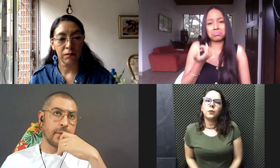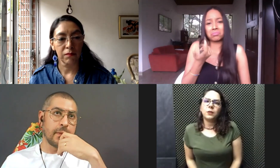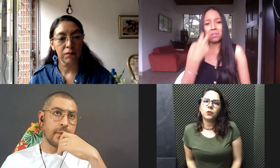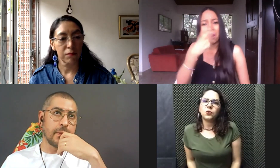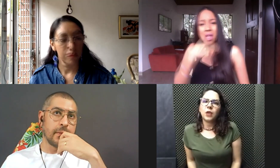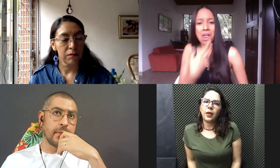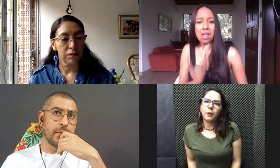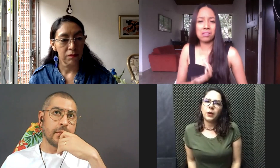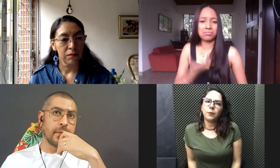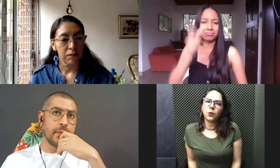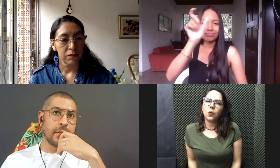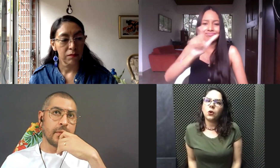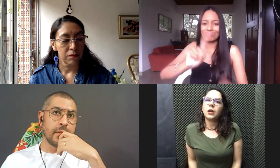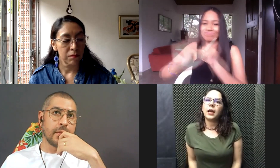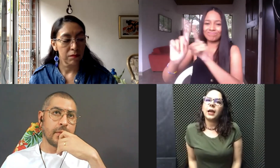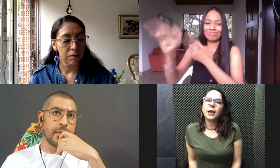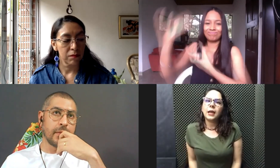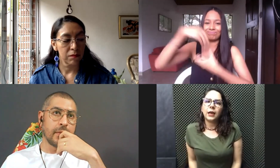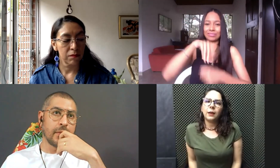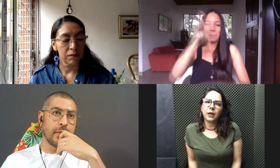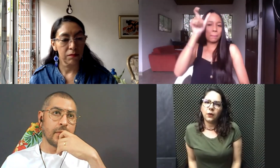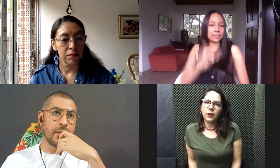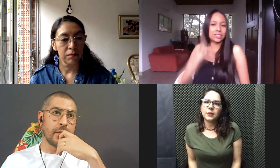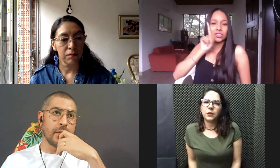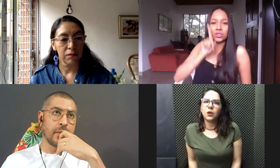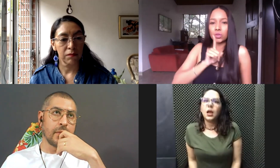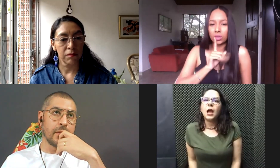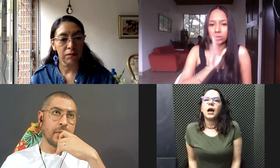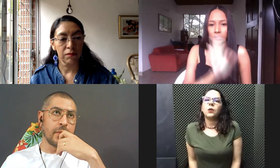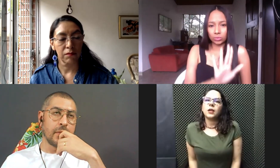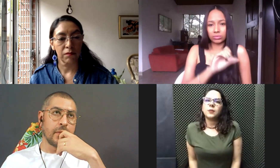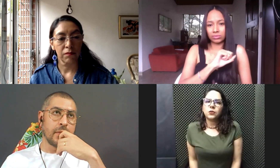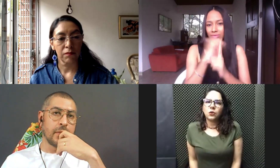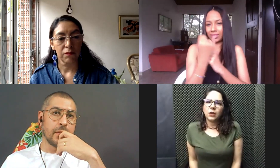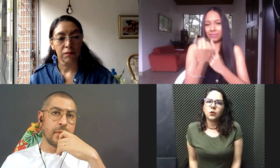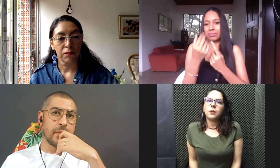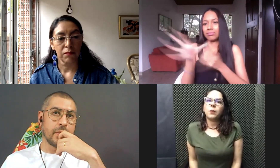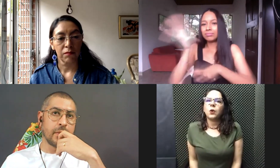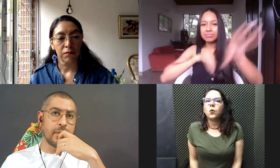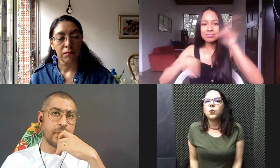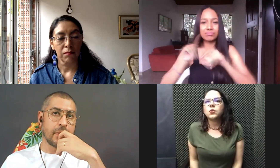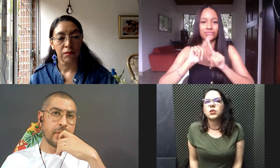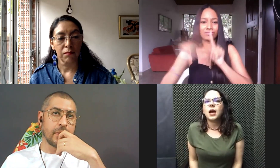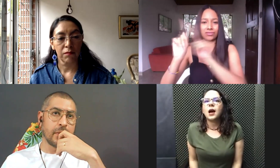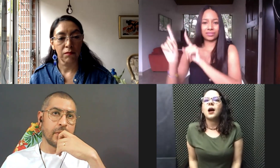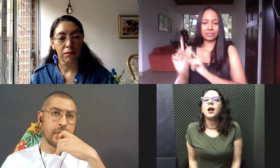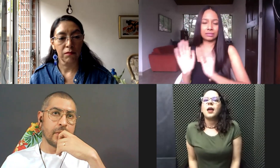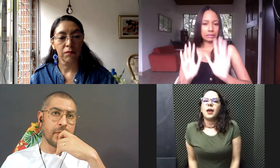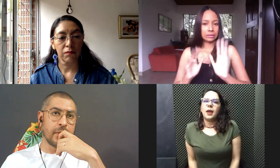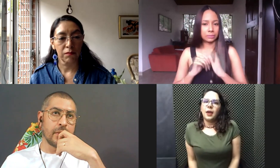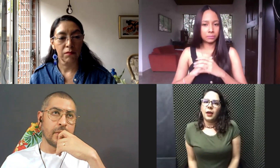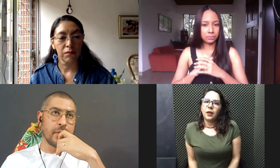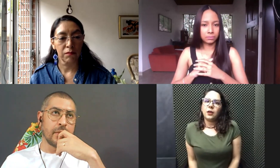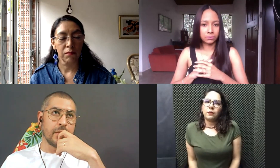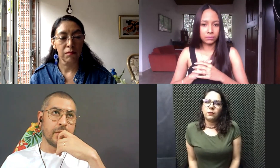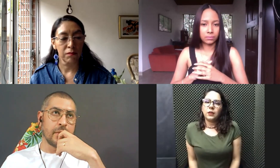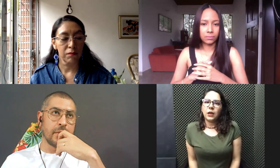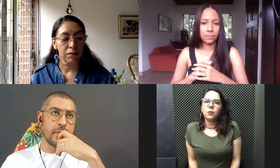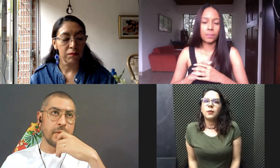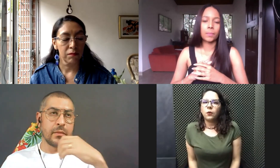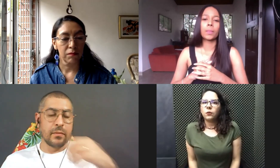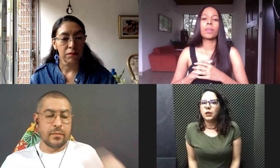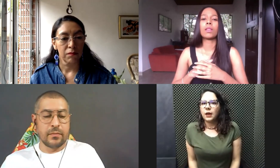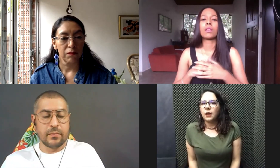y lo mismo sucede, por ejemplo, con el manejo del español. Algunas personas con hipoacusia